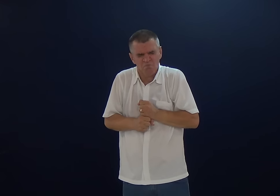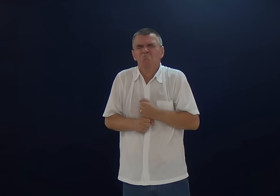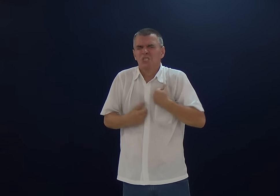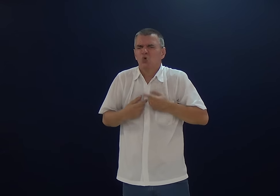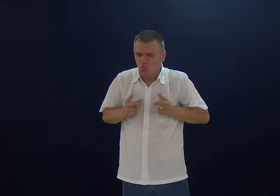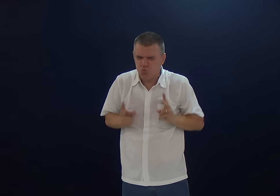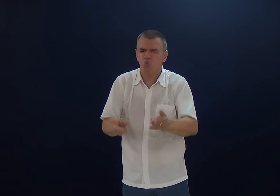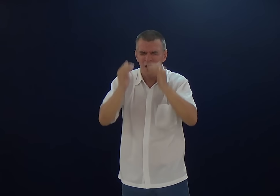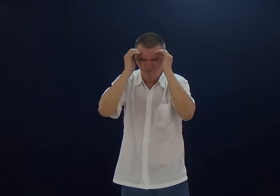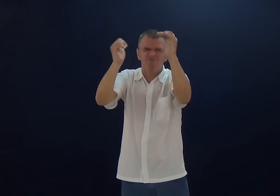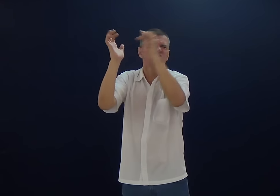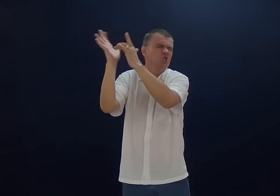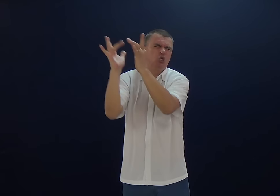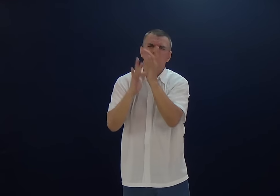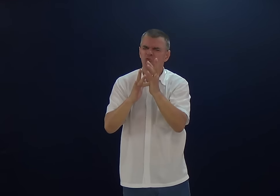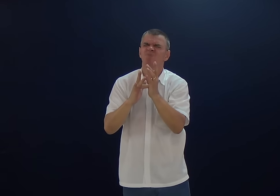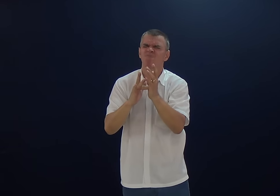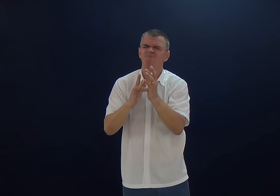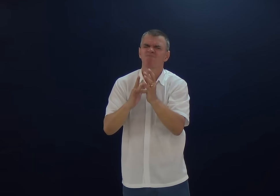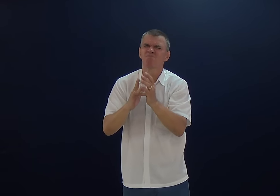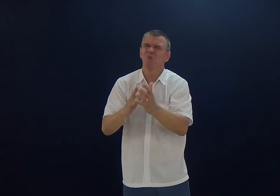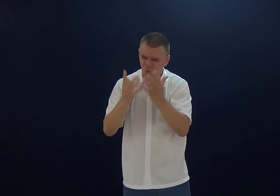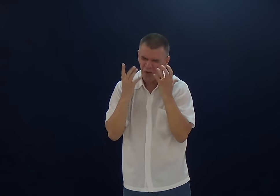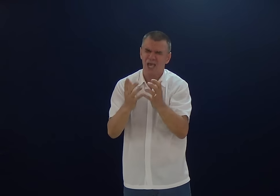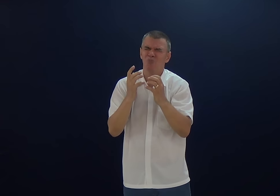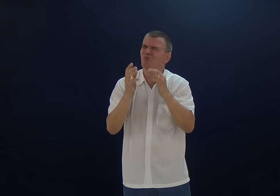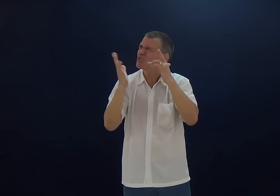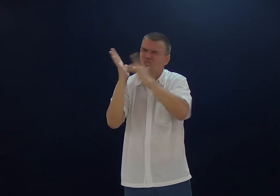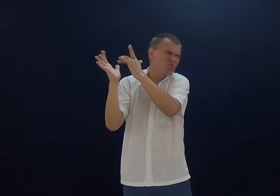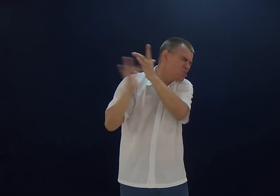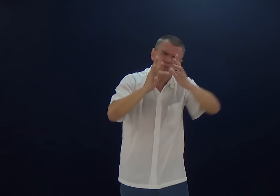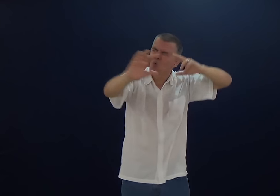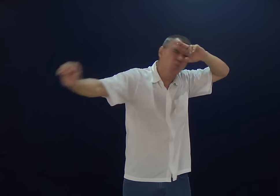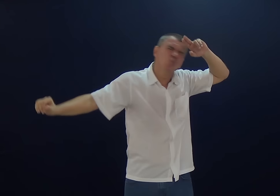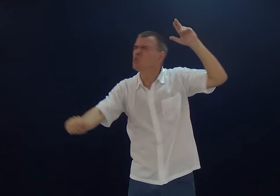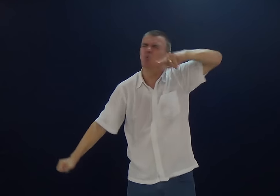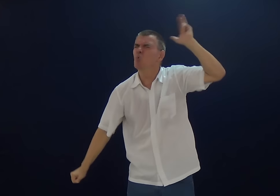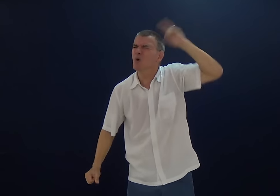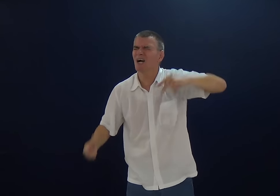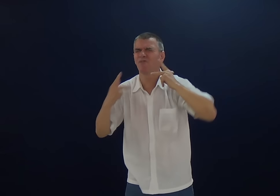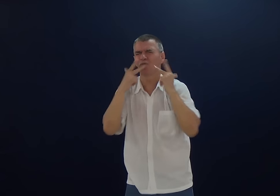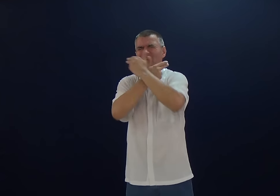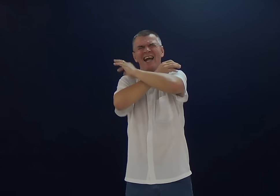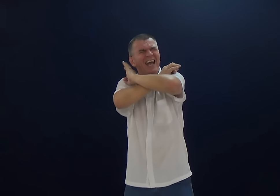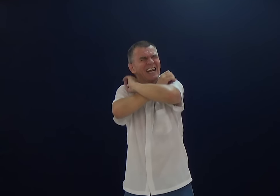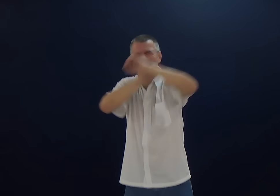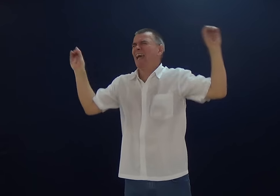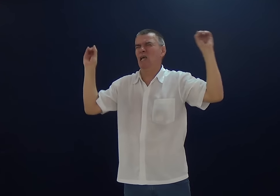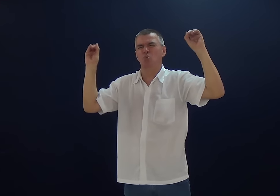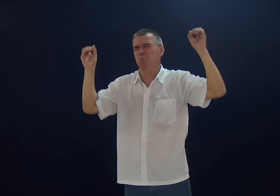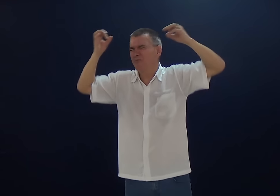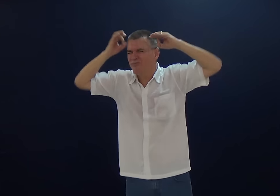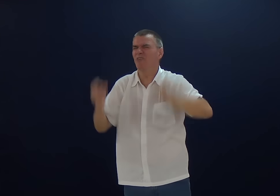evitar essa prática pecaminosa obedecendo o senhor Jesus e nunca